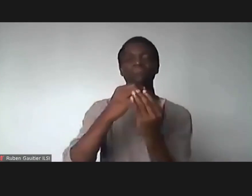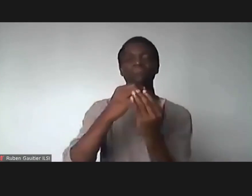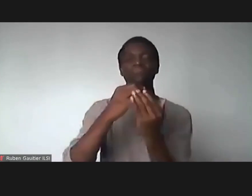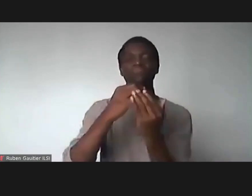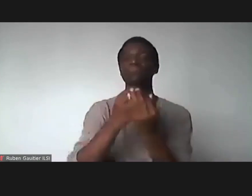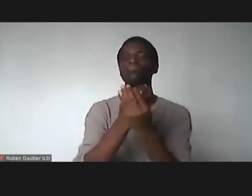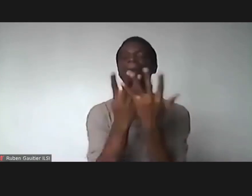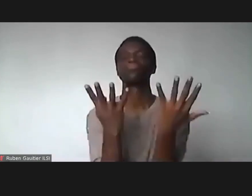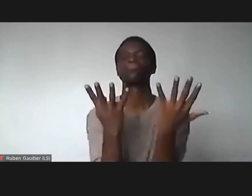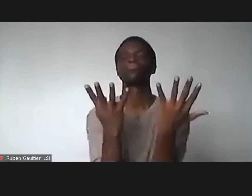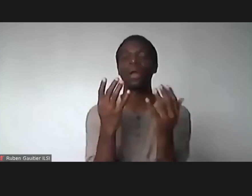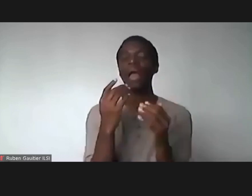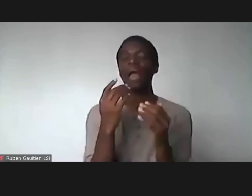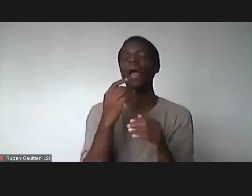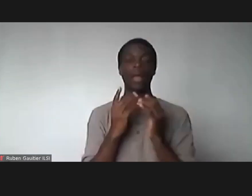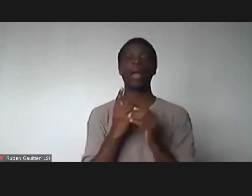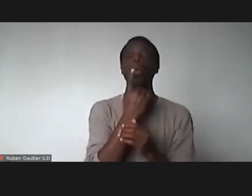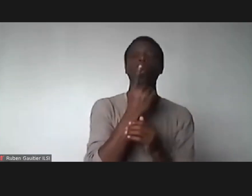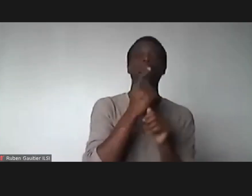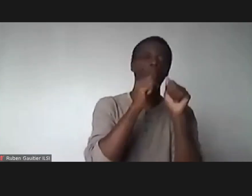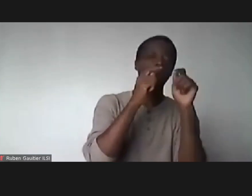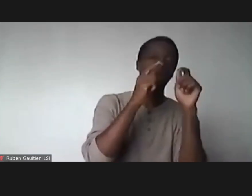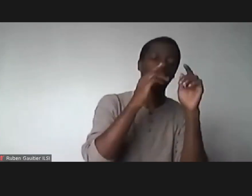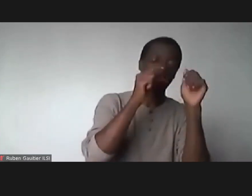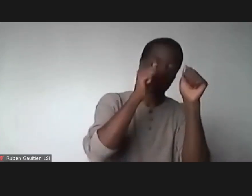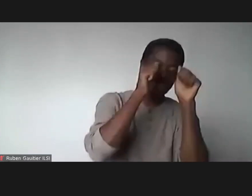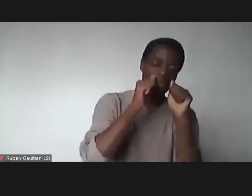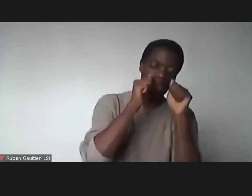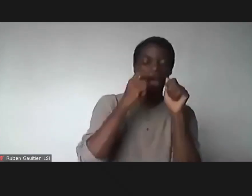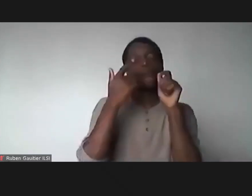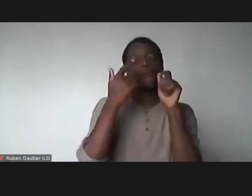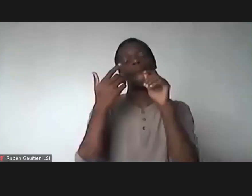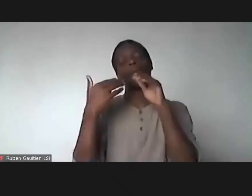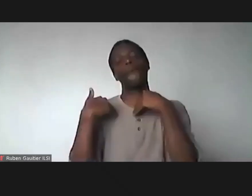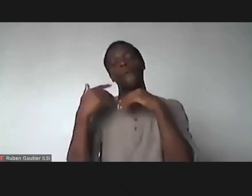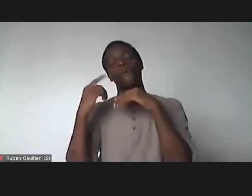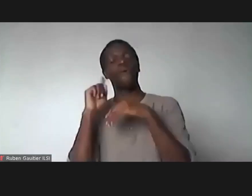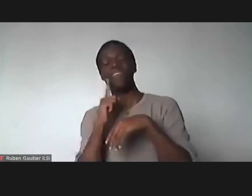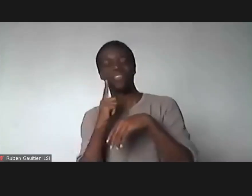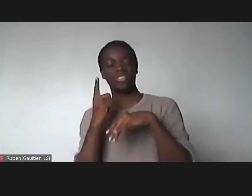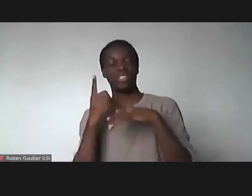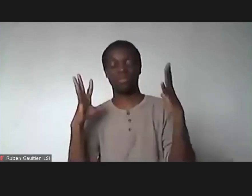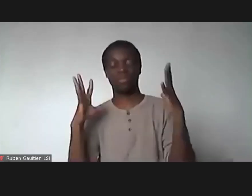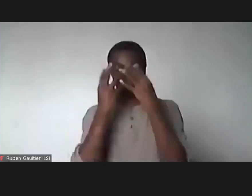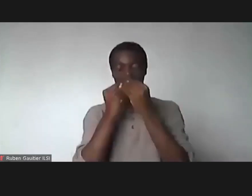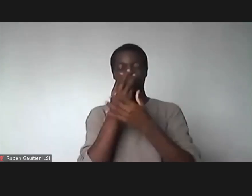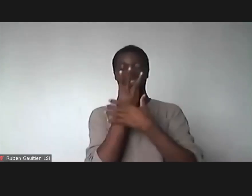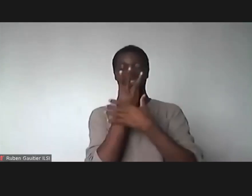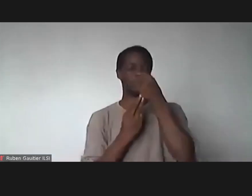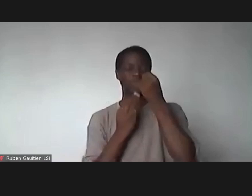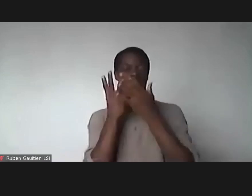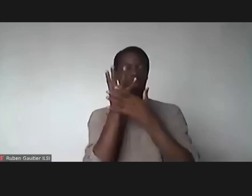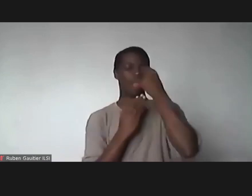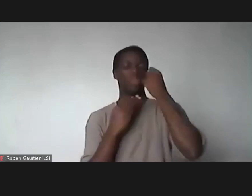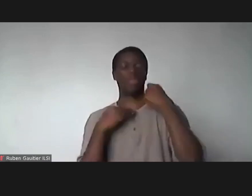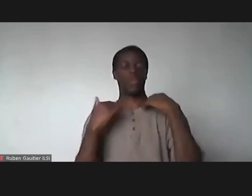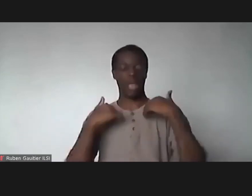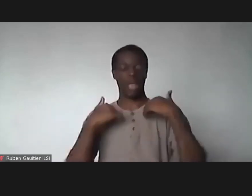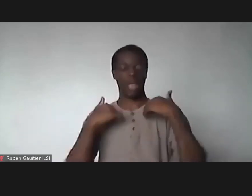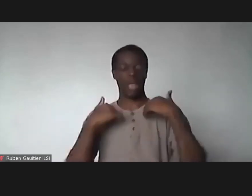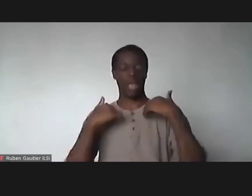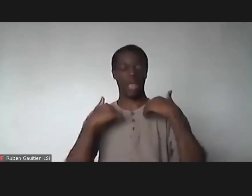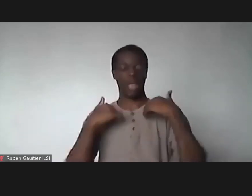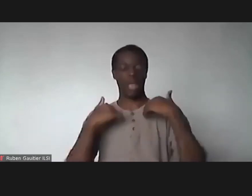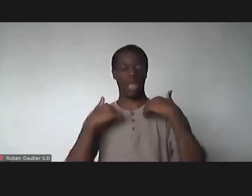con Riadis, decía que podría, entre comillas, identificarse, pero no hay como una seguridad, porque tú puedes tener que tener